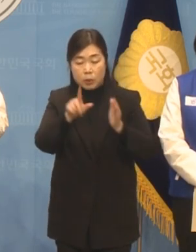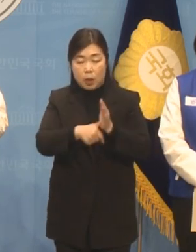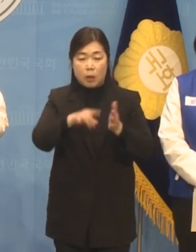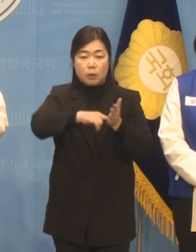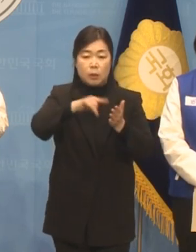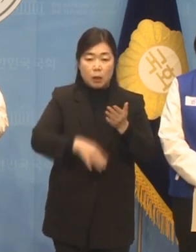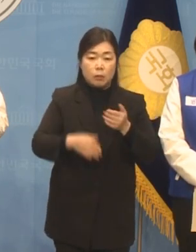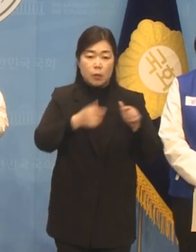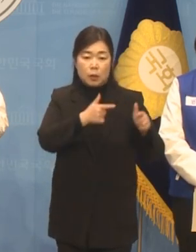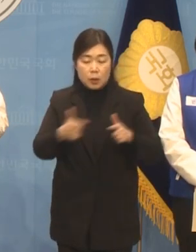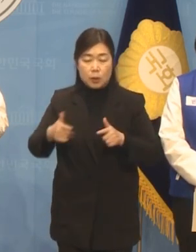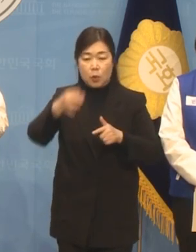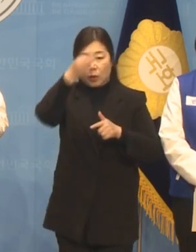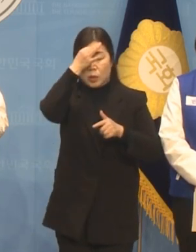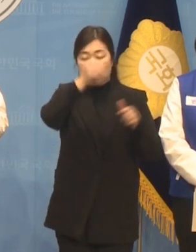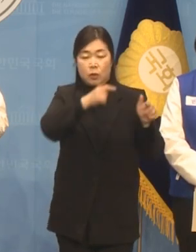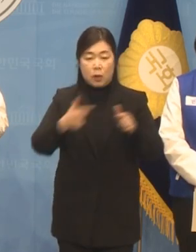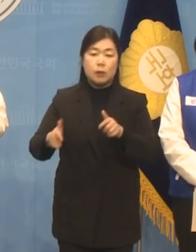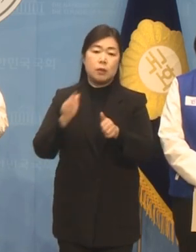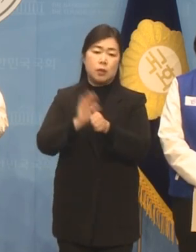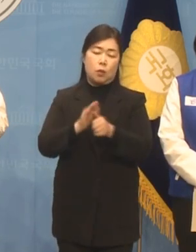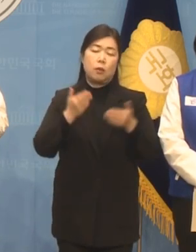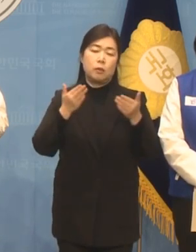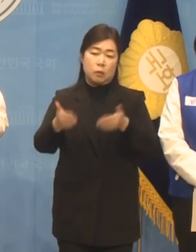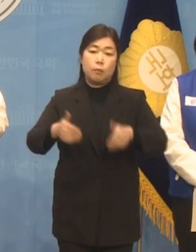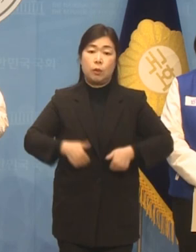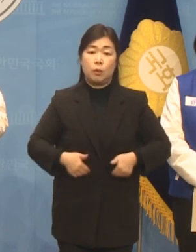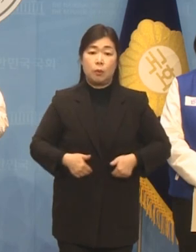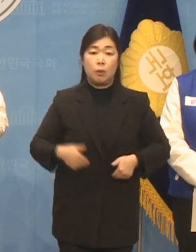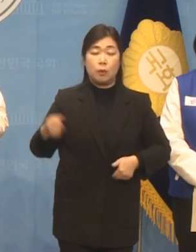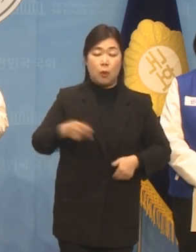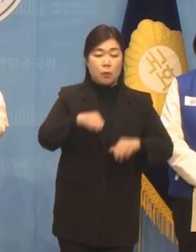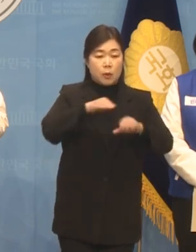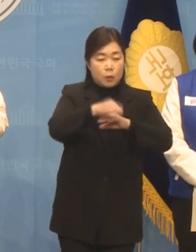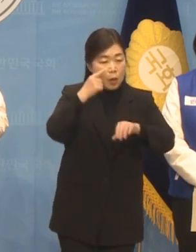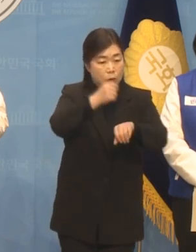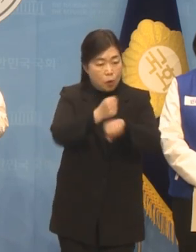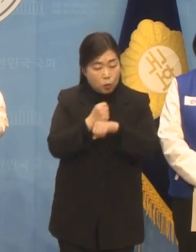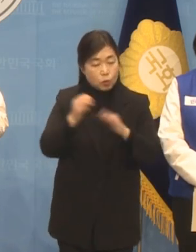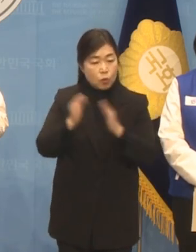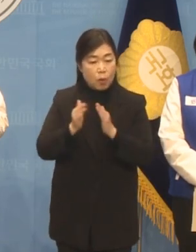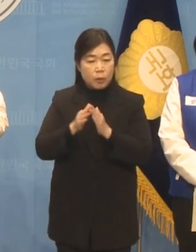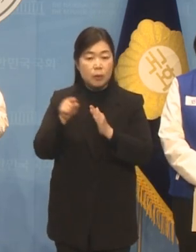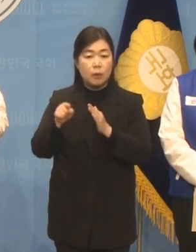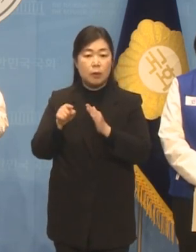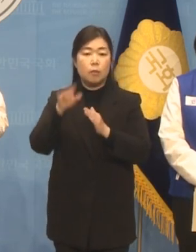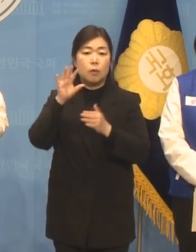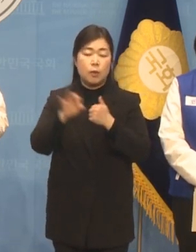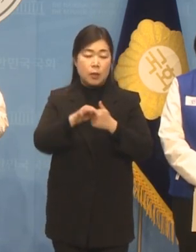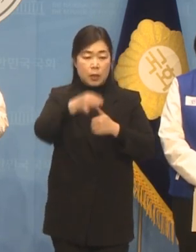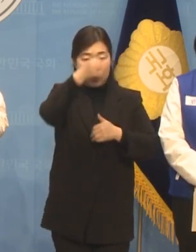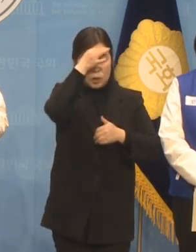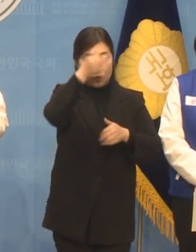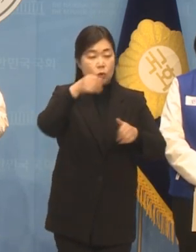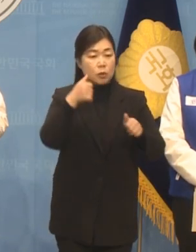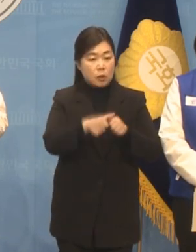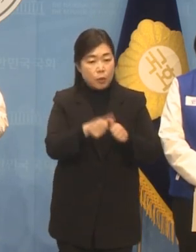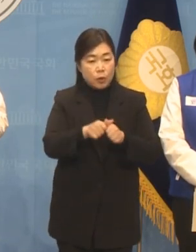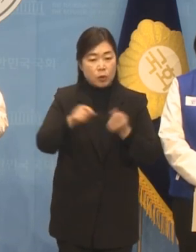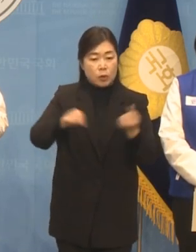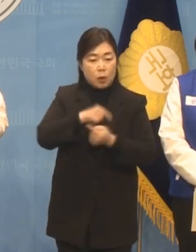기술교육 지원 등 각종 지원 정책을 시행하고 자동차 연구원 등 연구기관들은 기술 자문 및